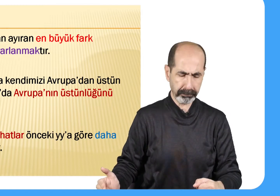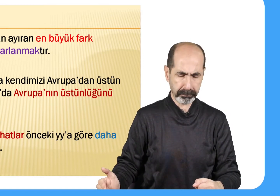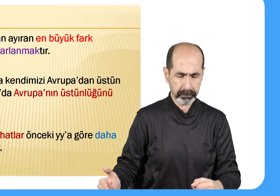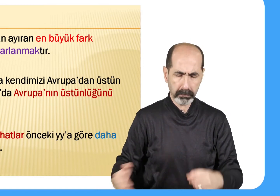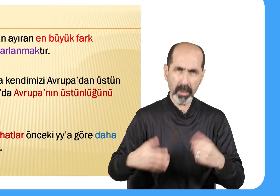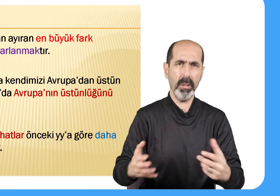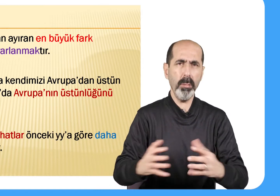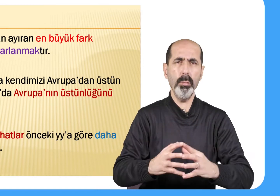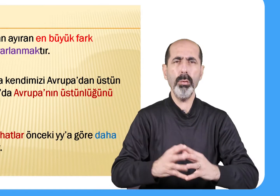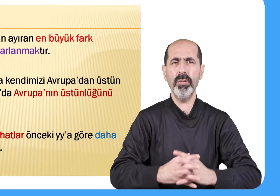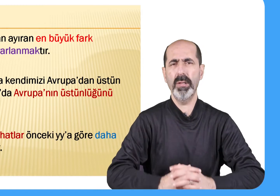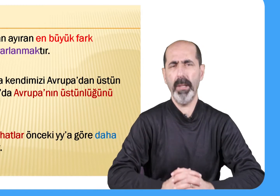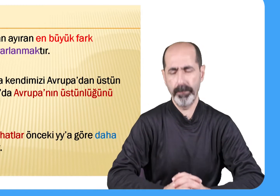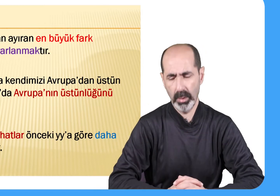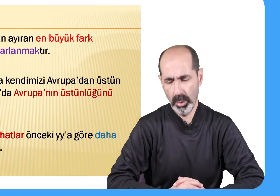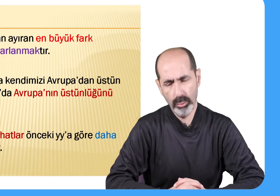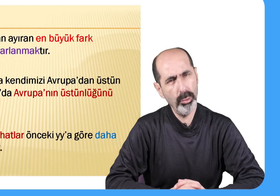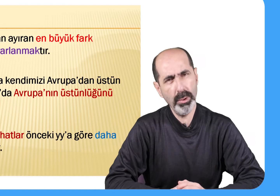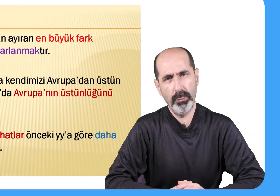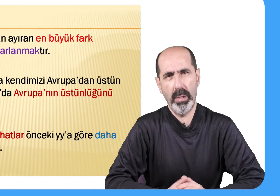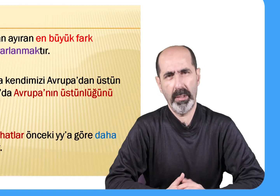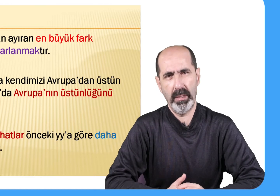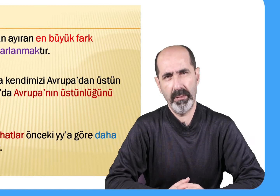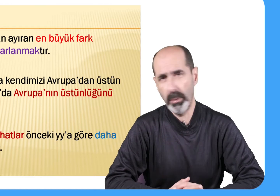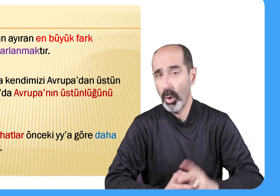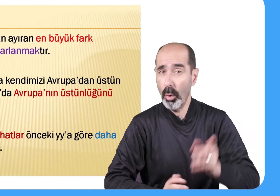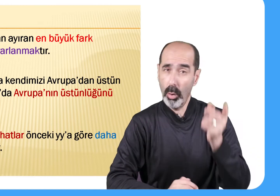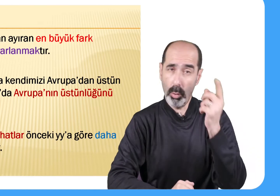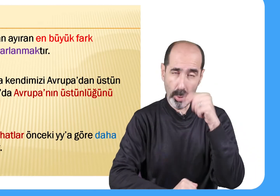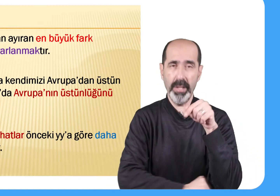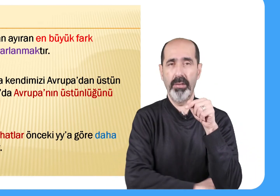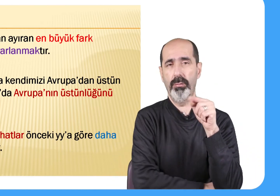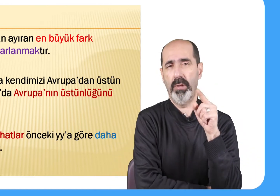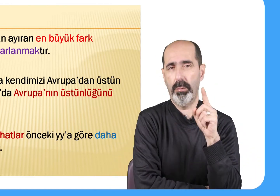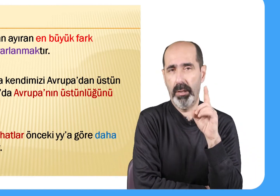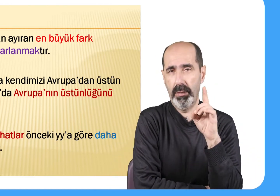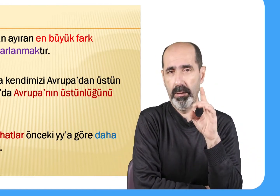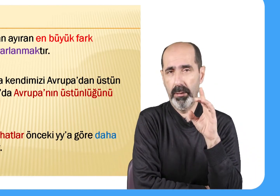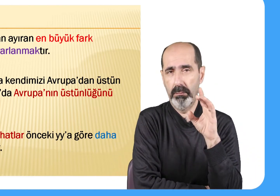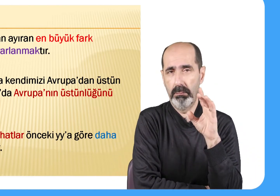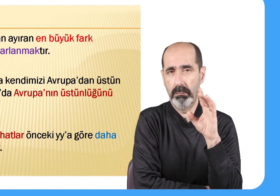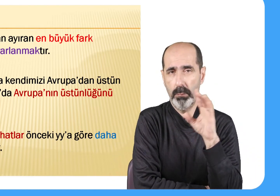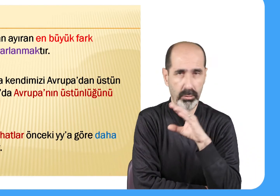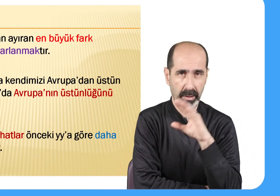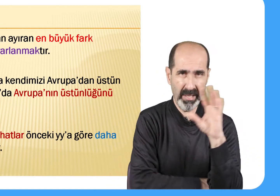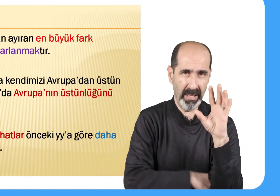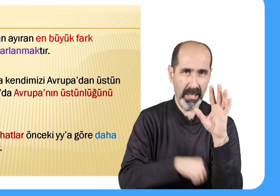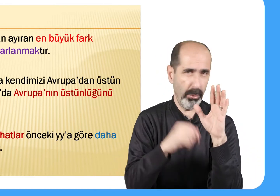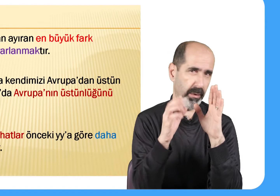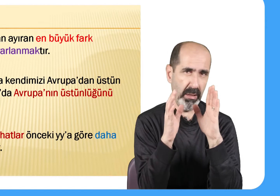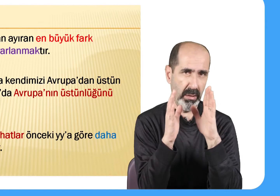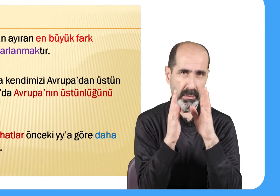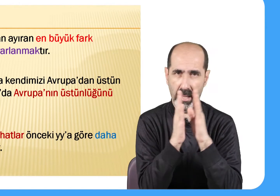olur İyi tamam Bu yüzyılda şunu da söylemek lazım 17. yüzyıla göre yoksa